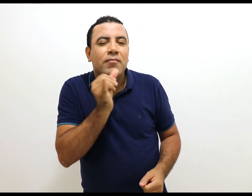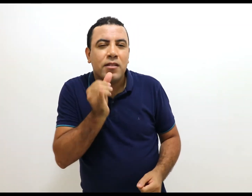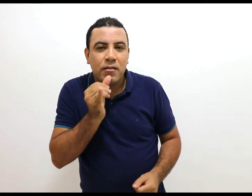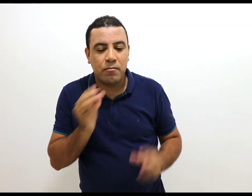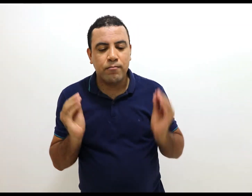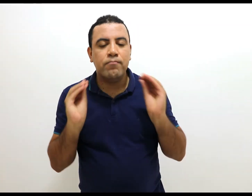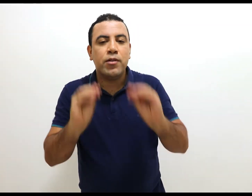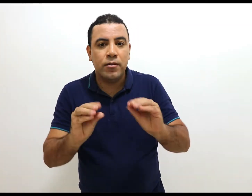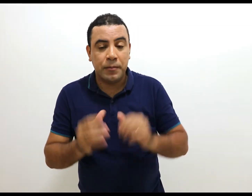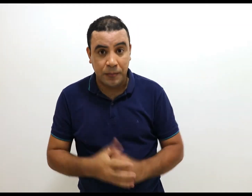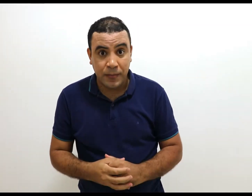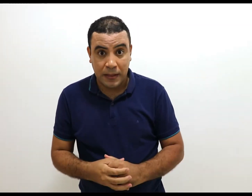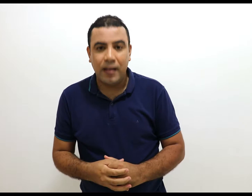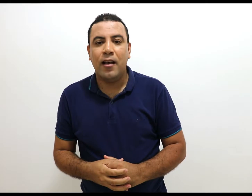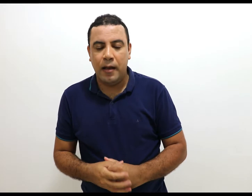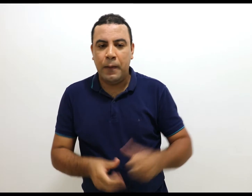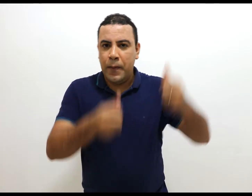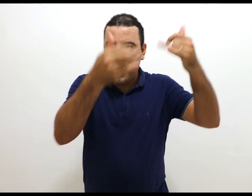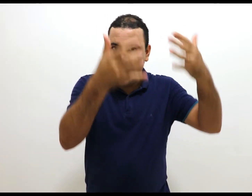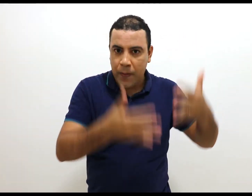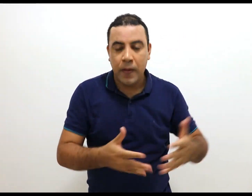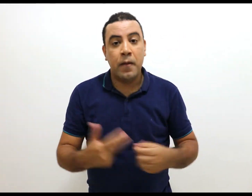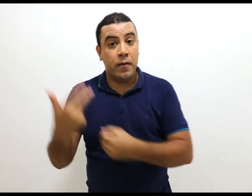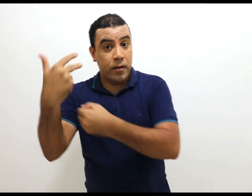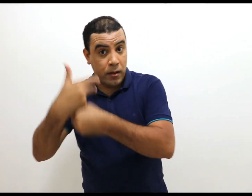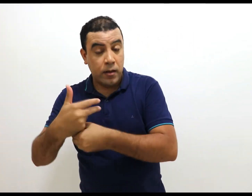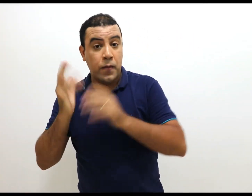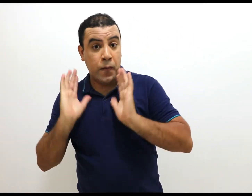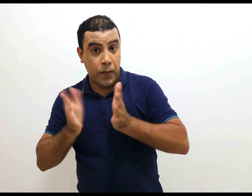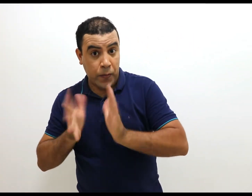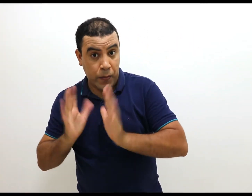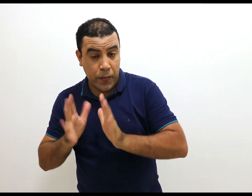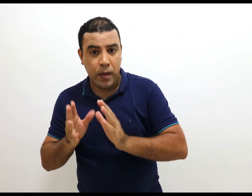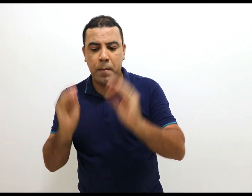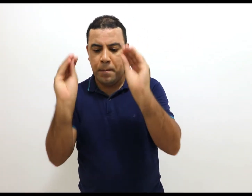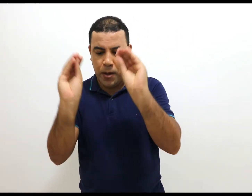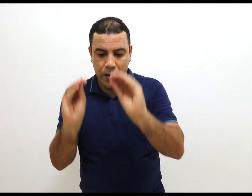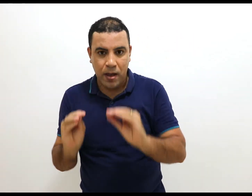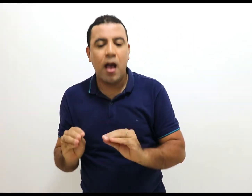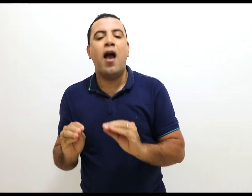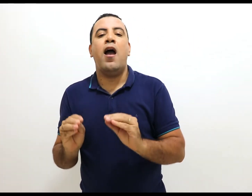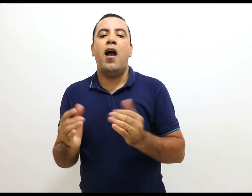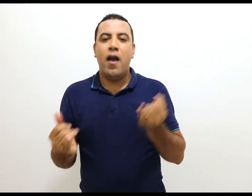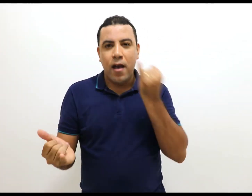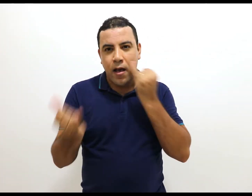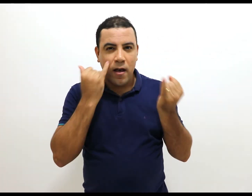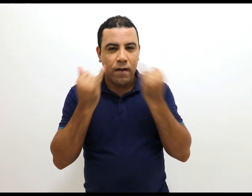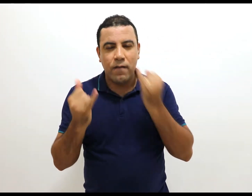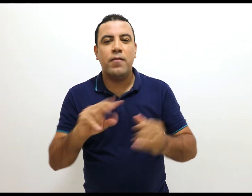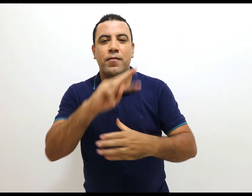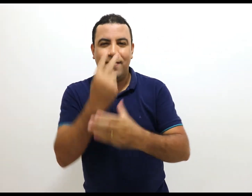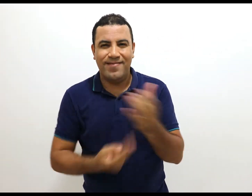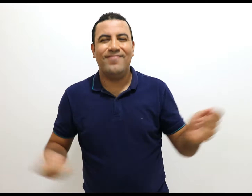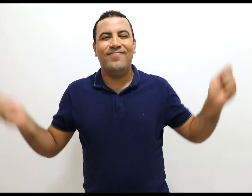para a leitura desse artigo, de modo a tornar essas informações bilíngues.